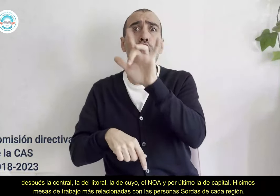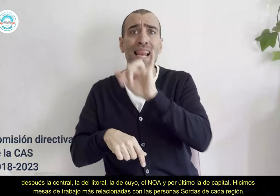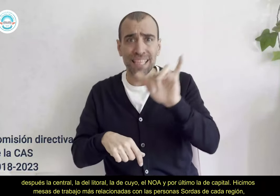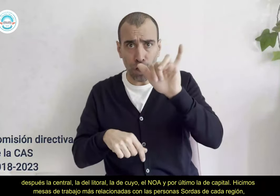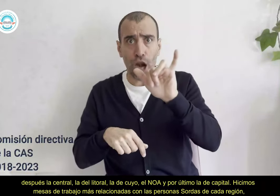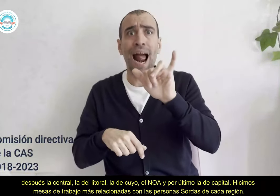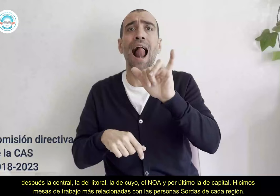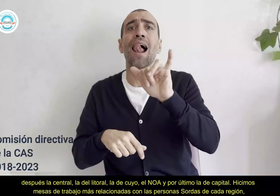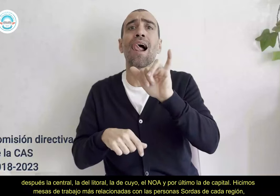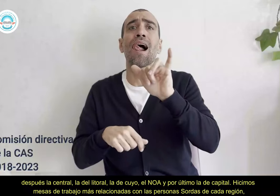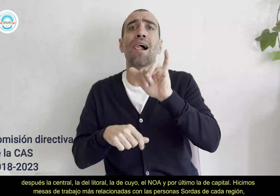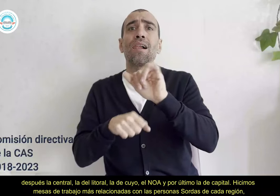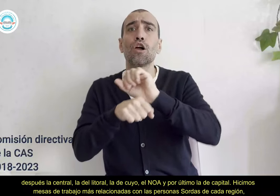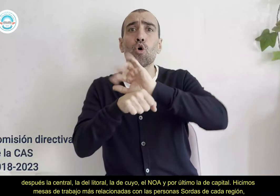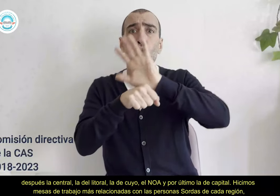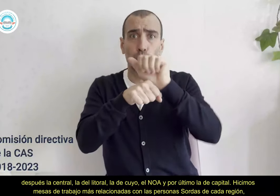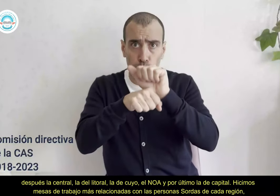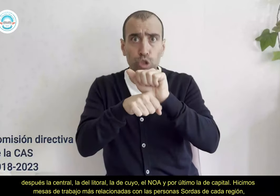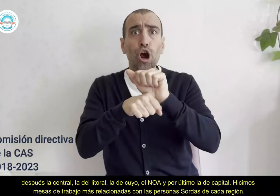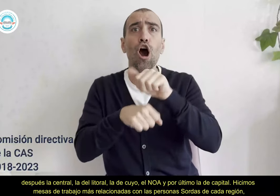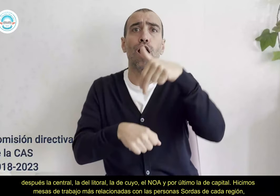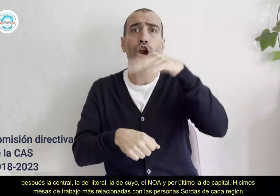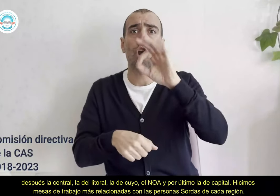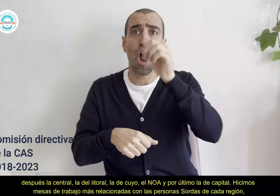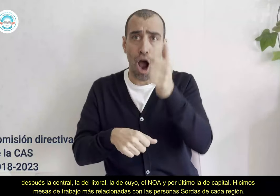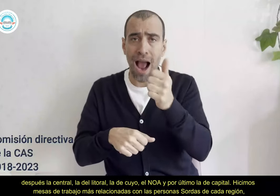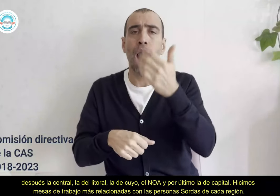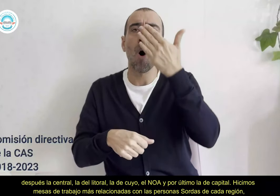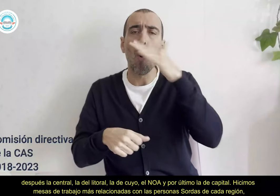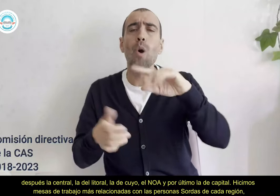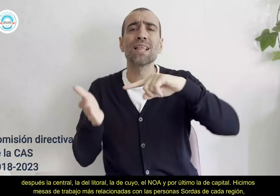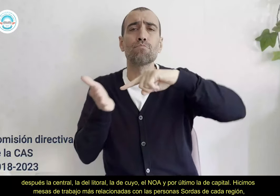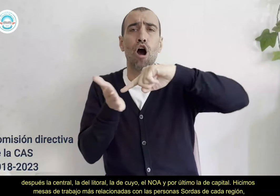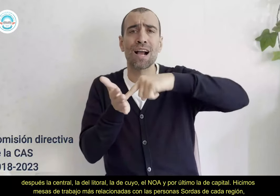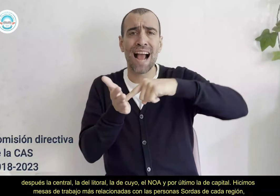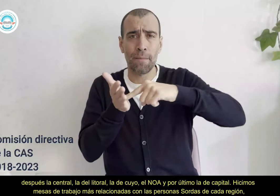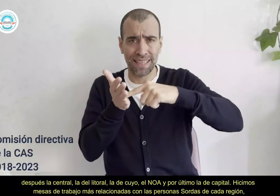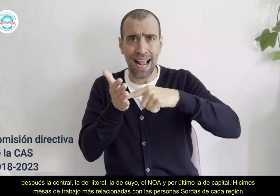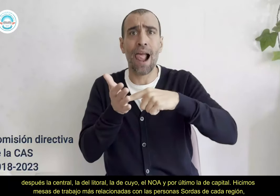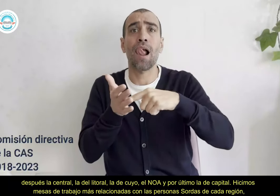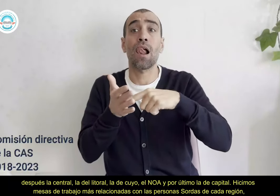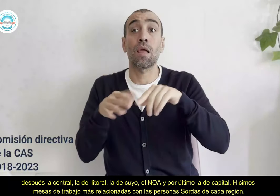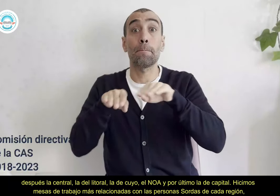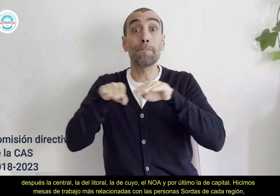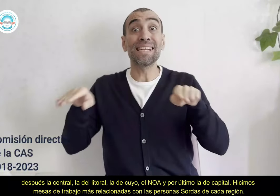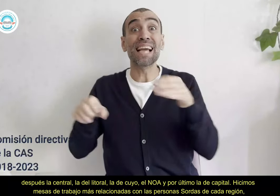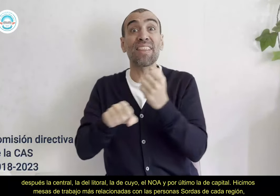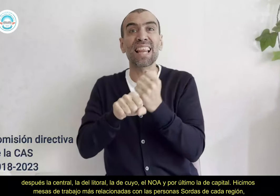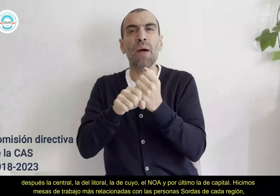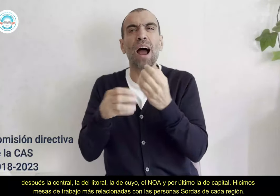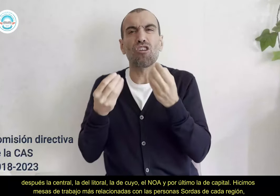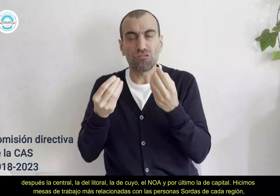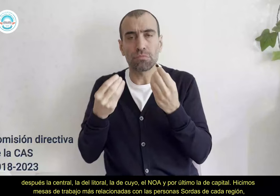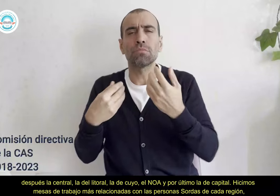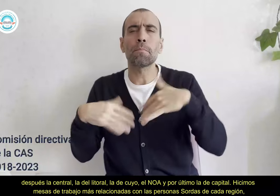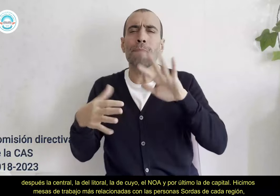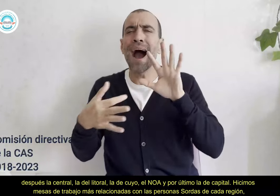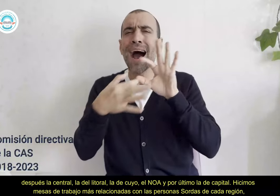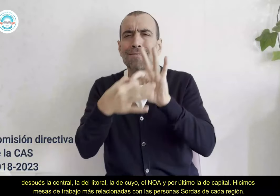central, la del litoral, la del Cuyo, el NOA y por último la de Capital. Hicimos mesas de